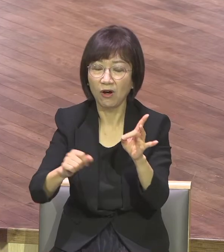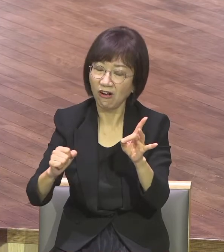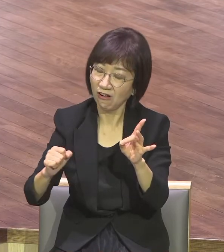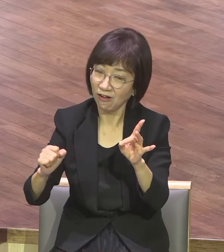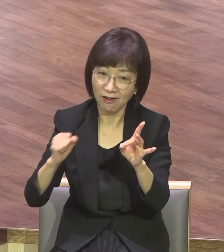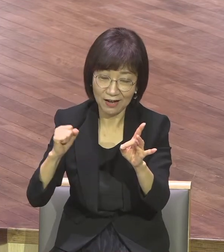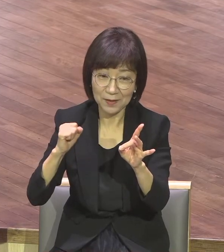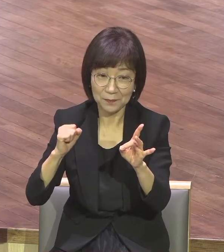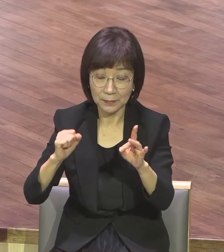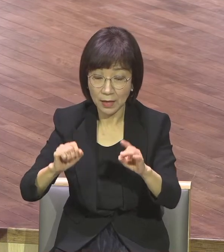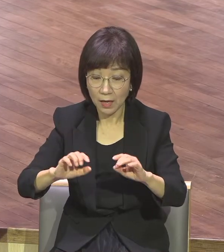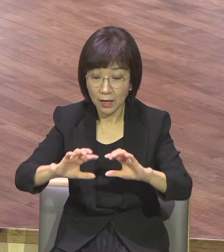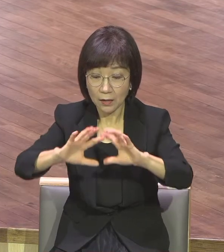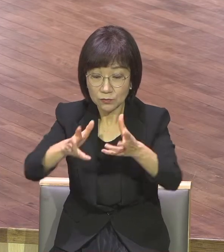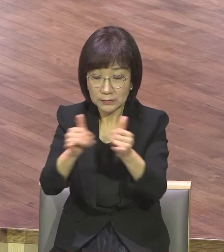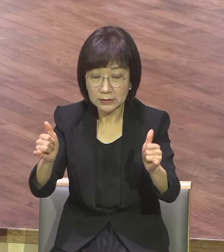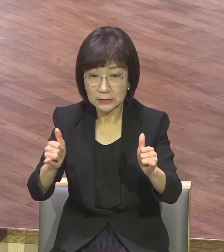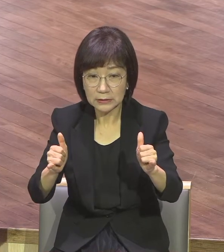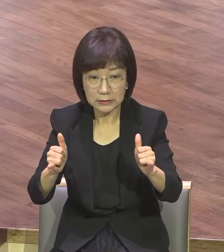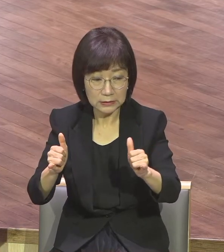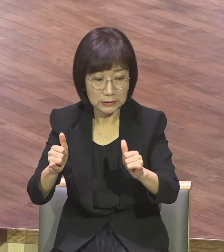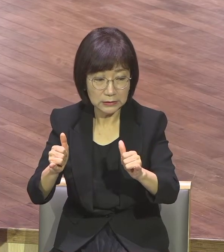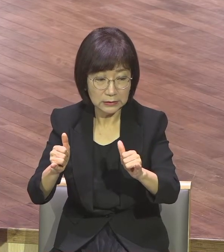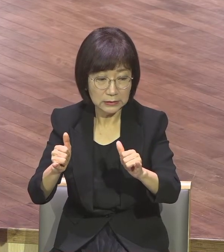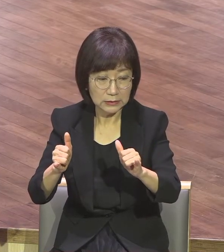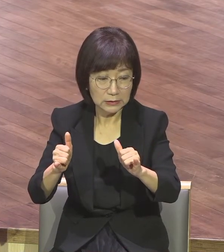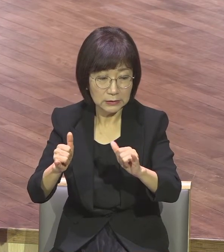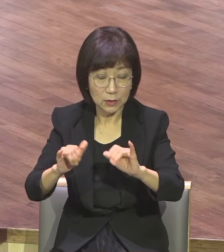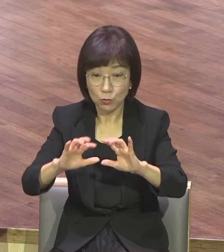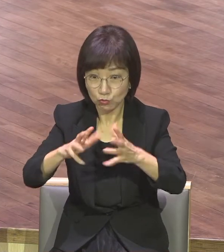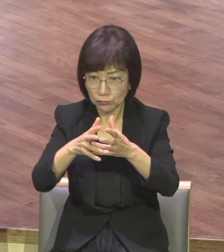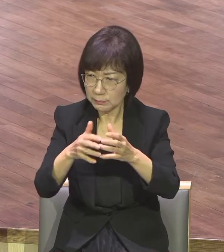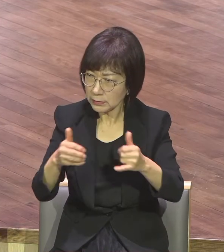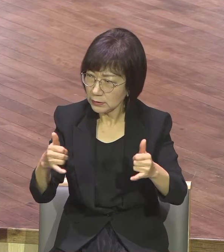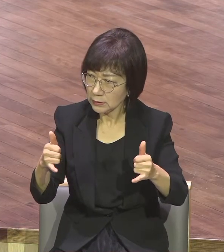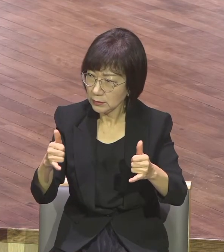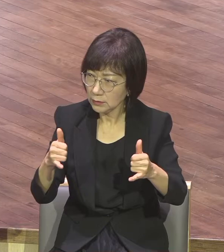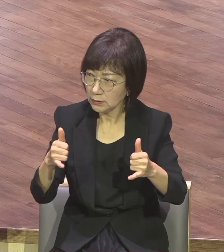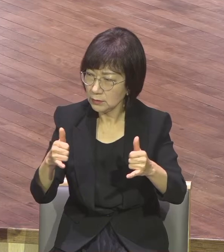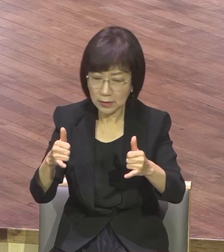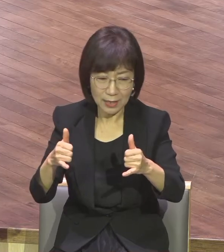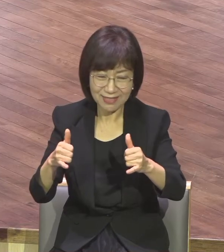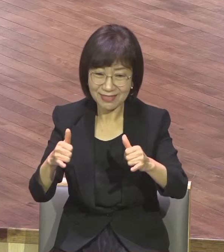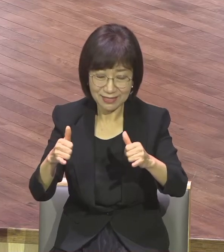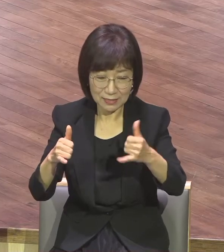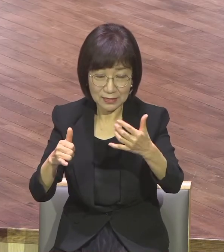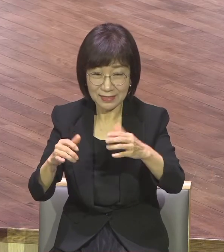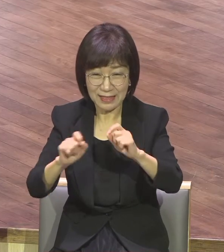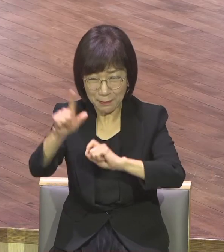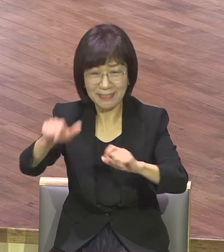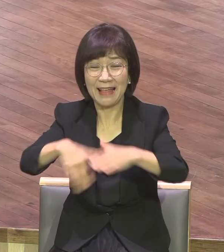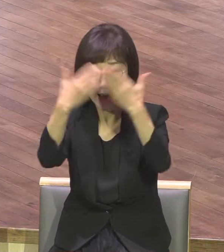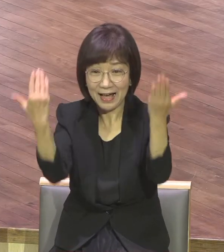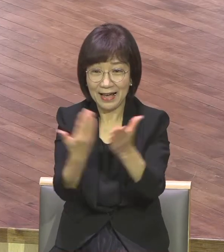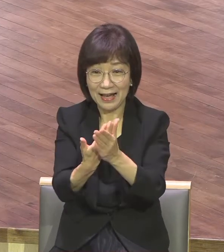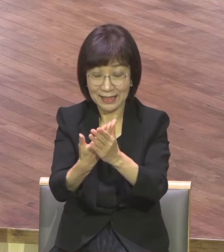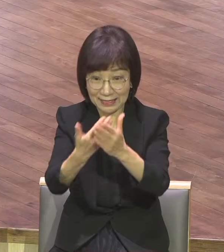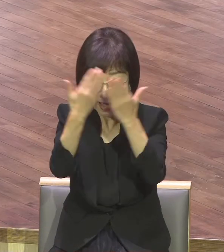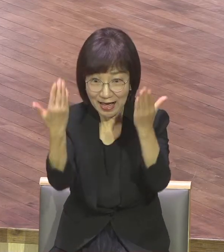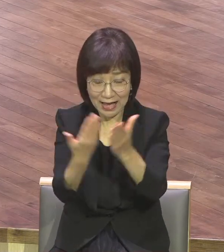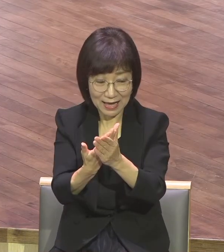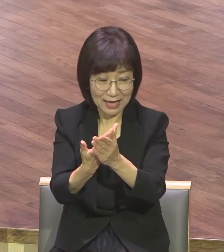완전히 전 그야말로 나라가 불교 공항부터 그냥 전 마을, 전